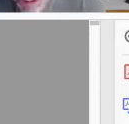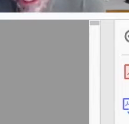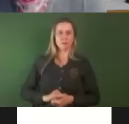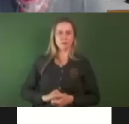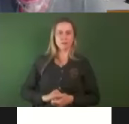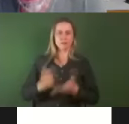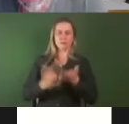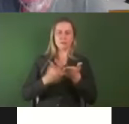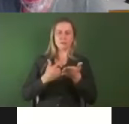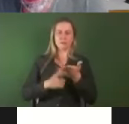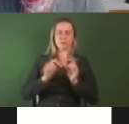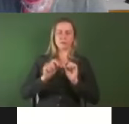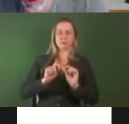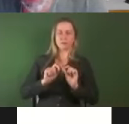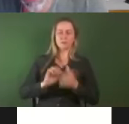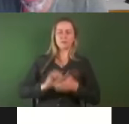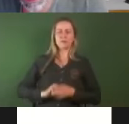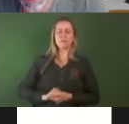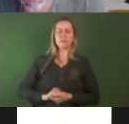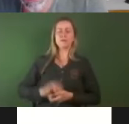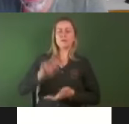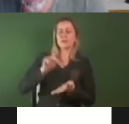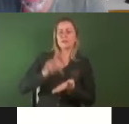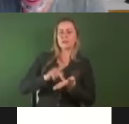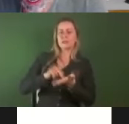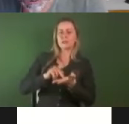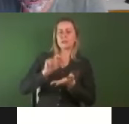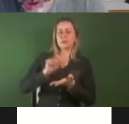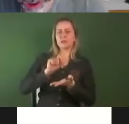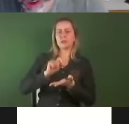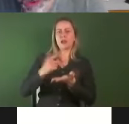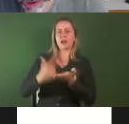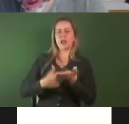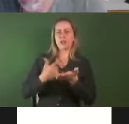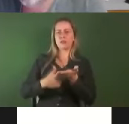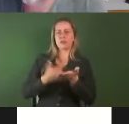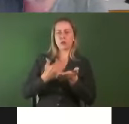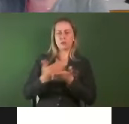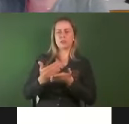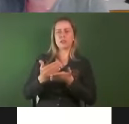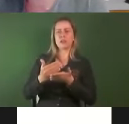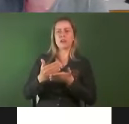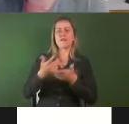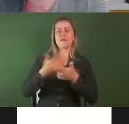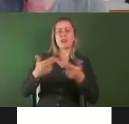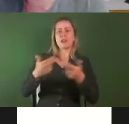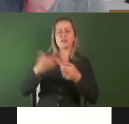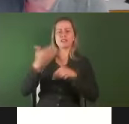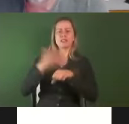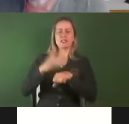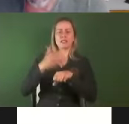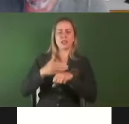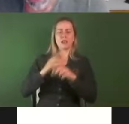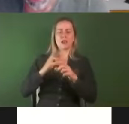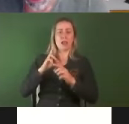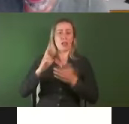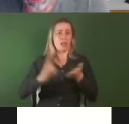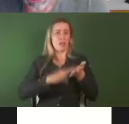ele na realidade, vai fazer esse livro a partir de vários ensaios que ele faz para uma revista.